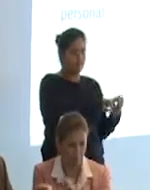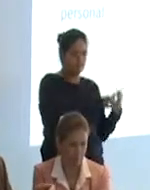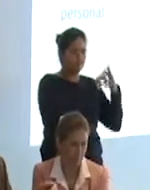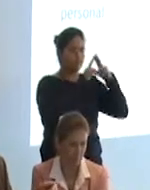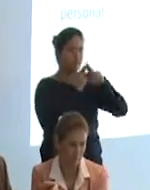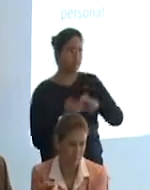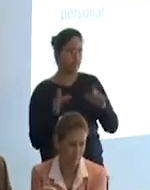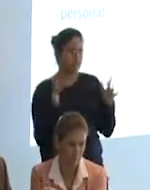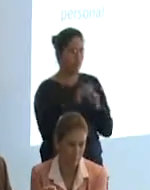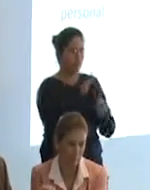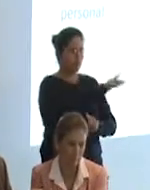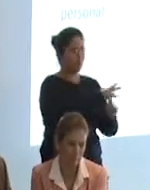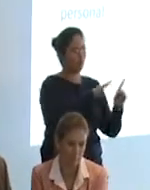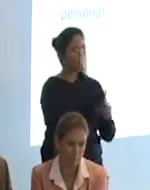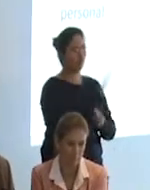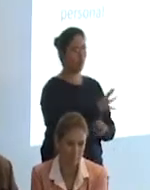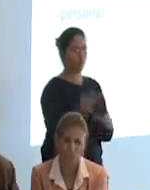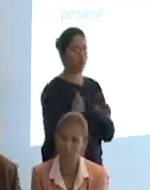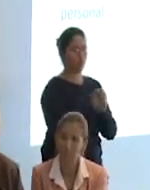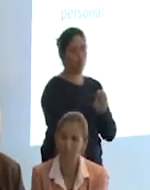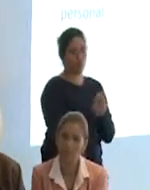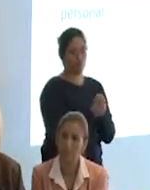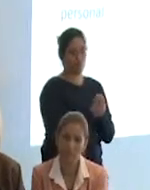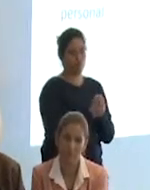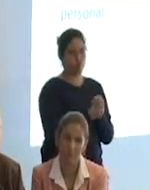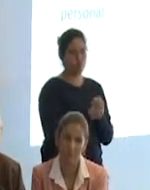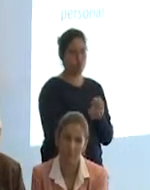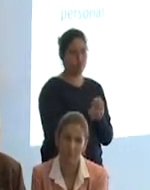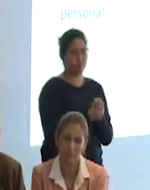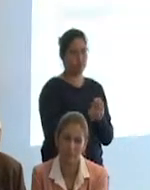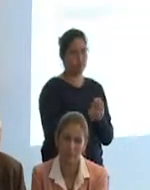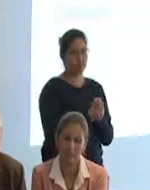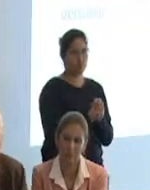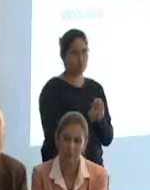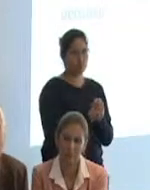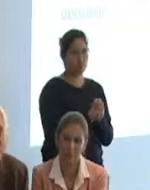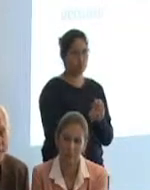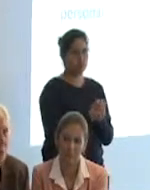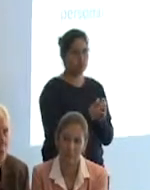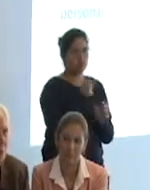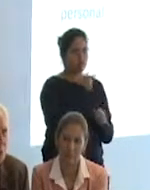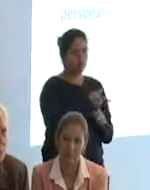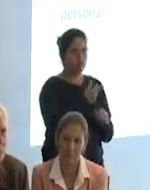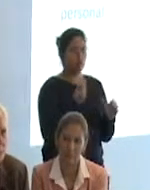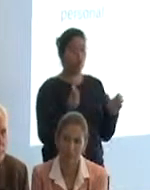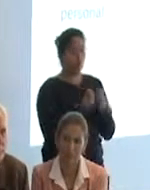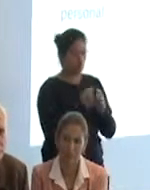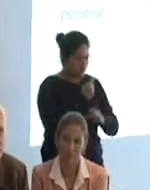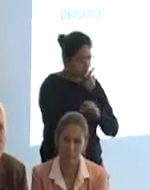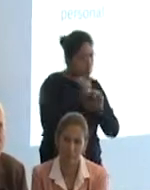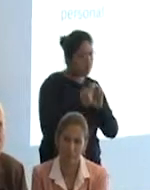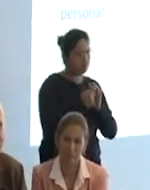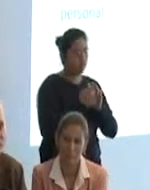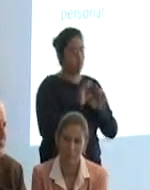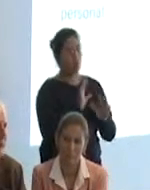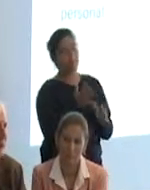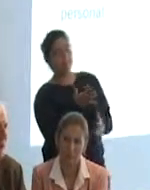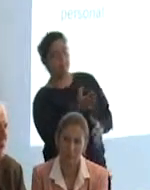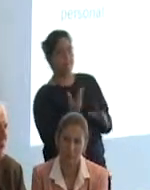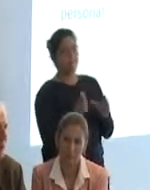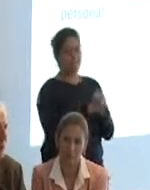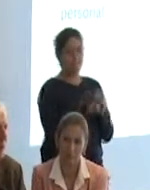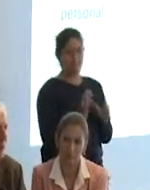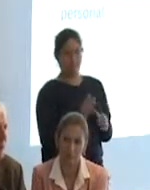relacionarla con el contexto de inclusión, si se trata de inclusión parcial o total. No tengo una